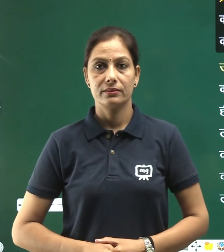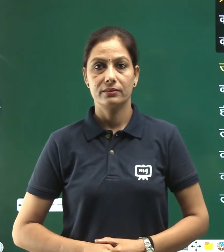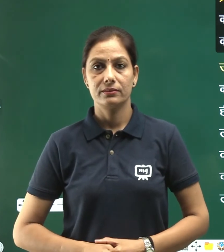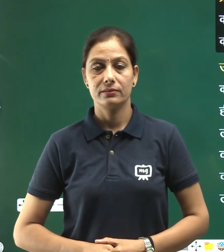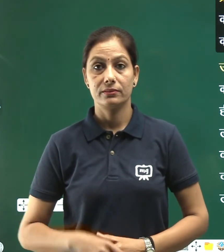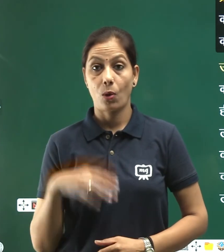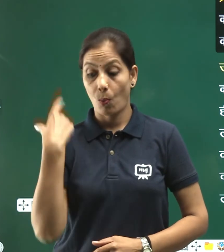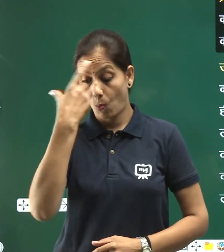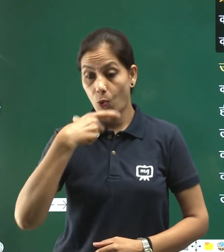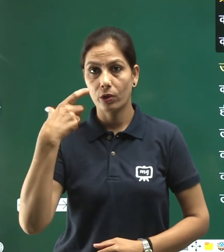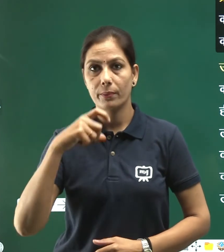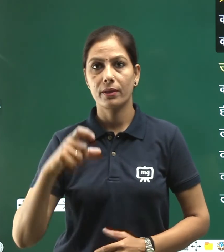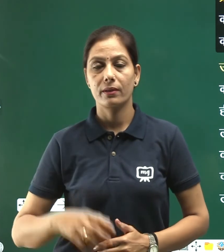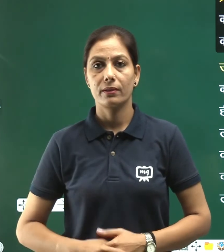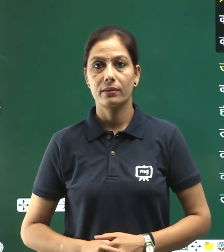मुखौटे में